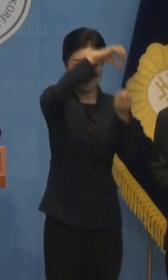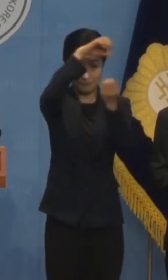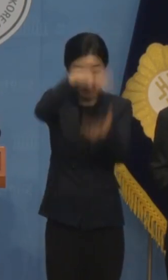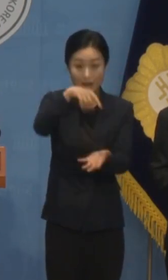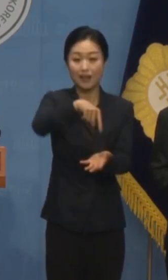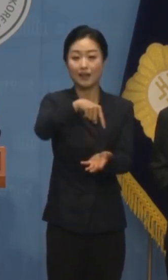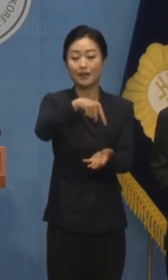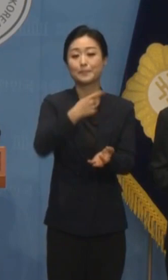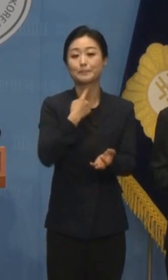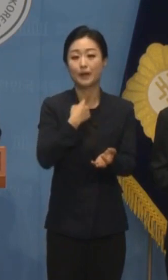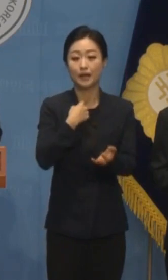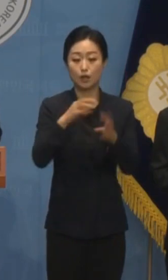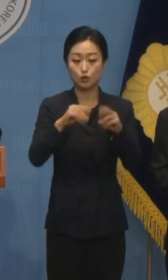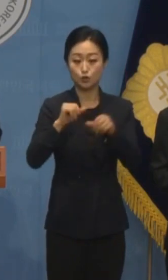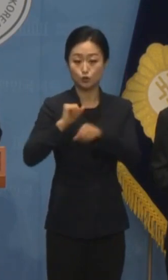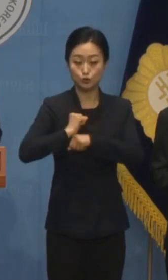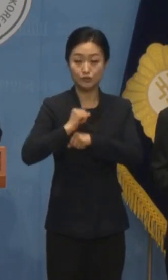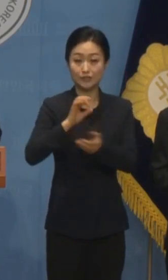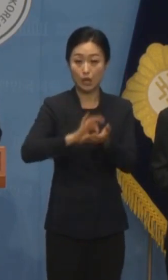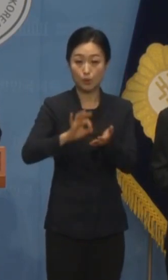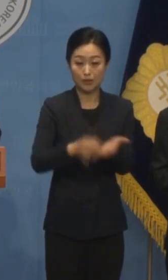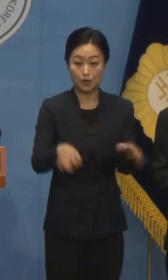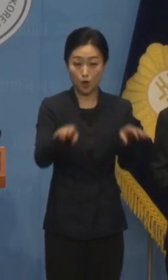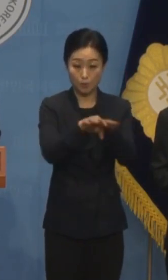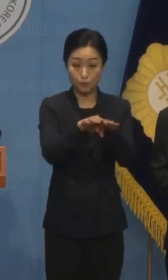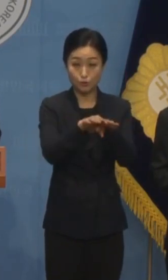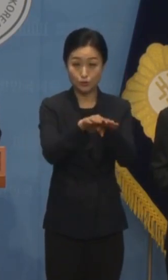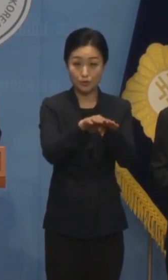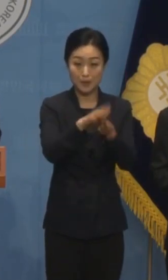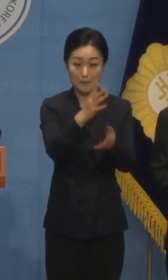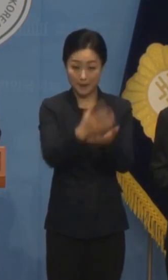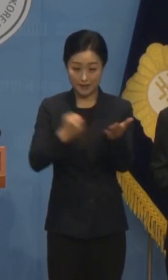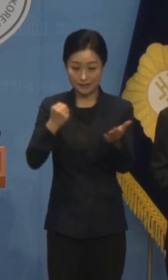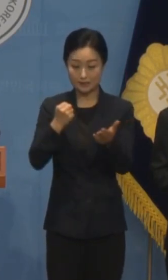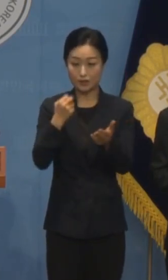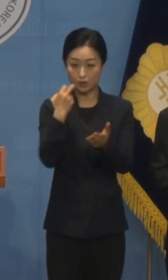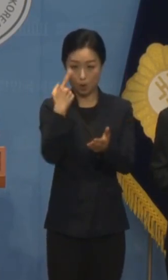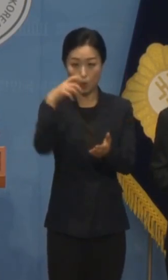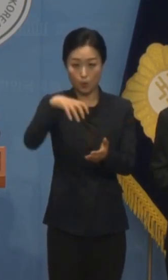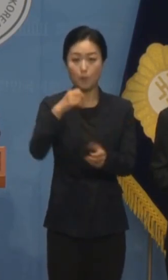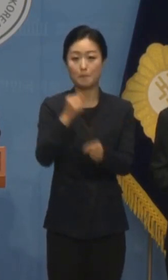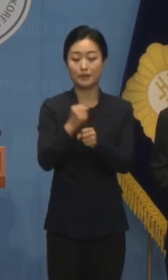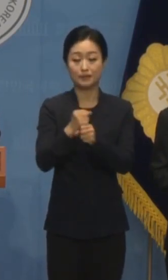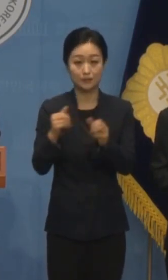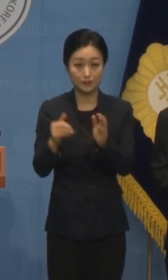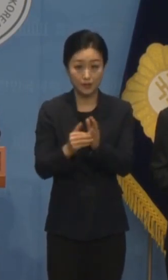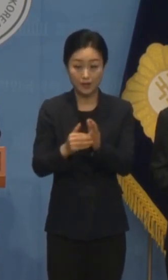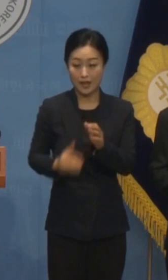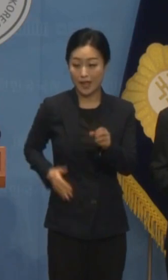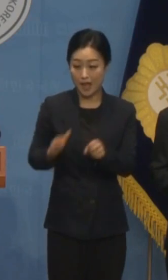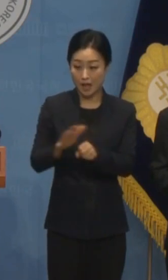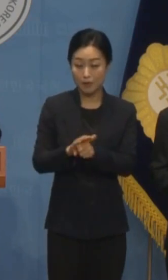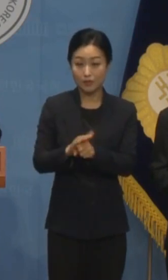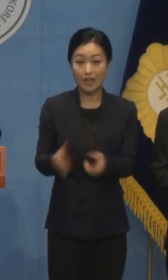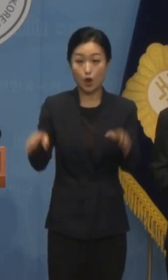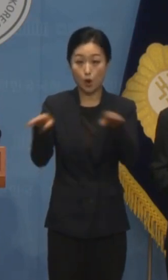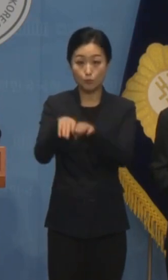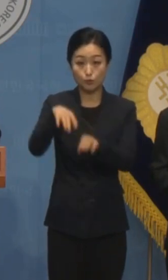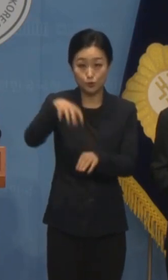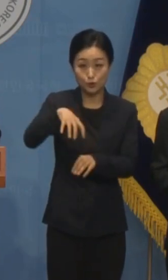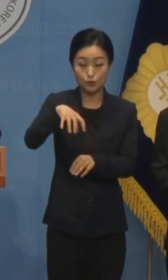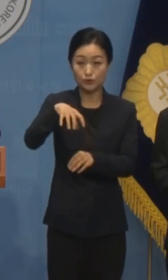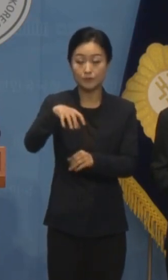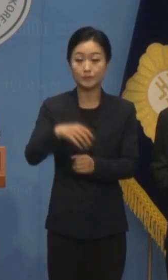사용하던 건물을 빼앗아 대통령실 경호동으로 바꿨습니다. 심지어 해병대 건물은